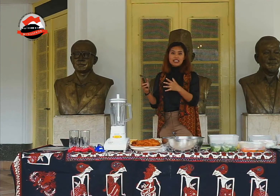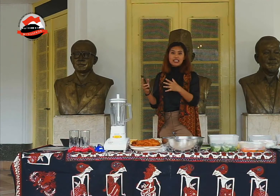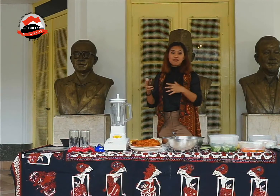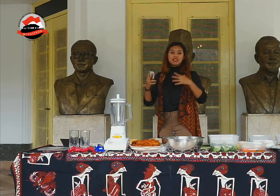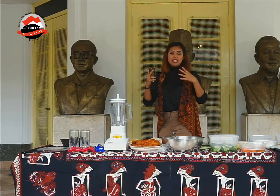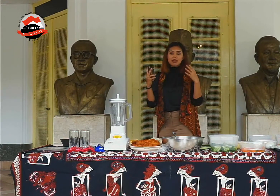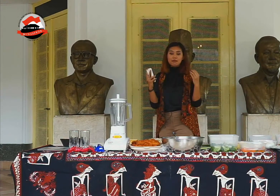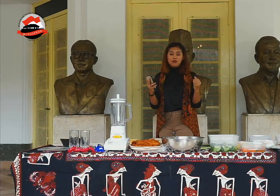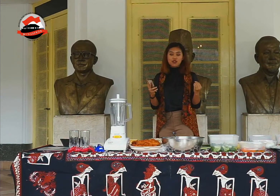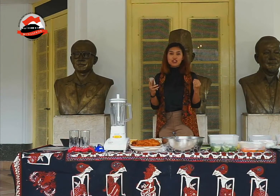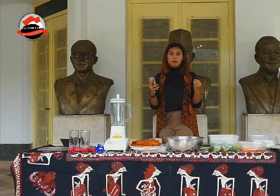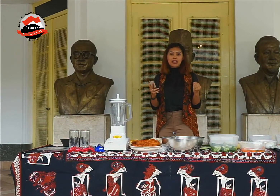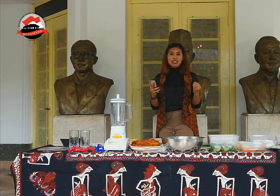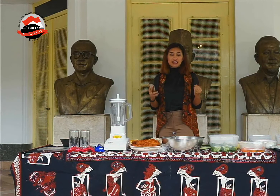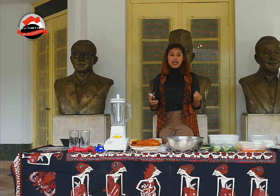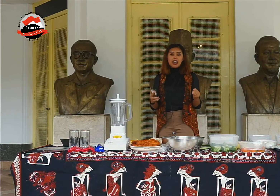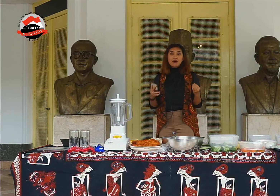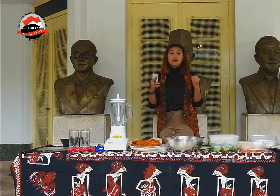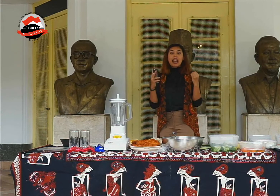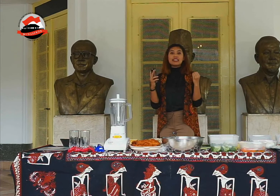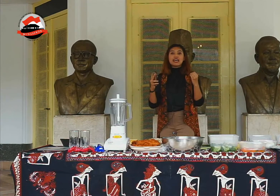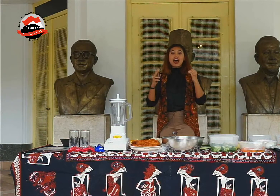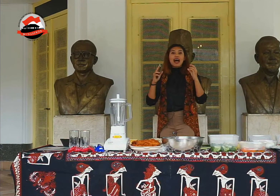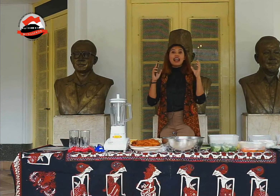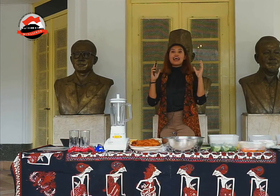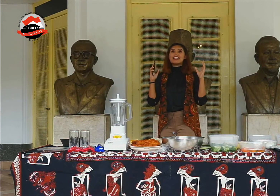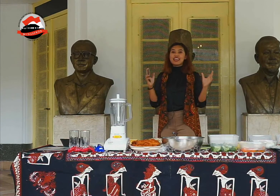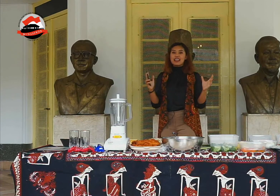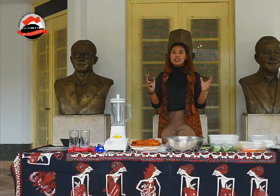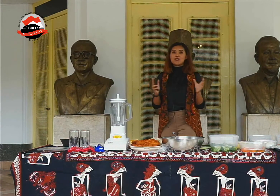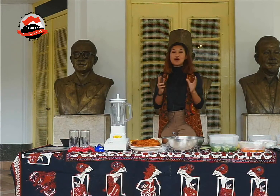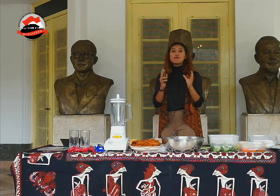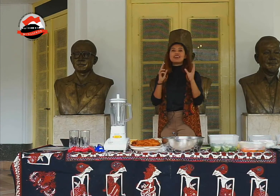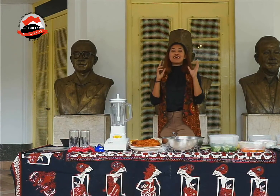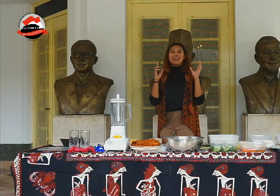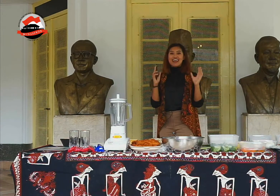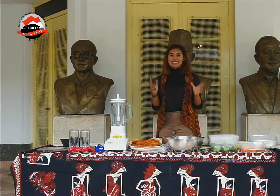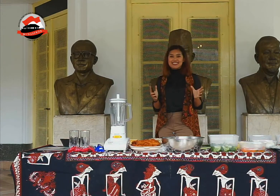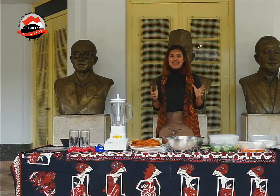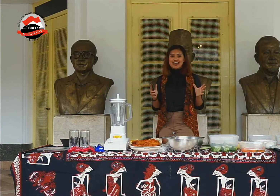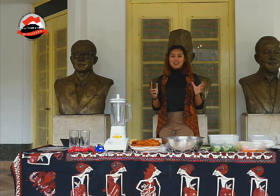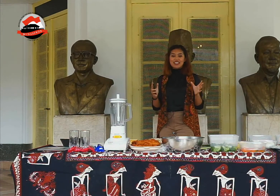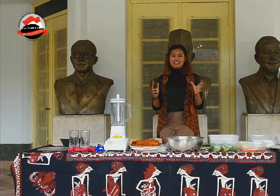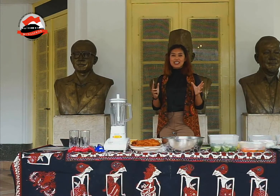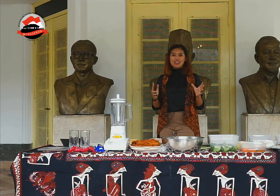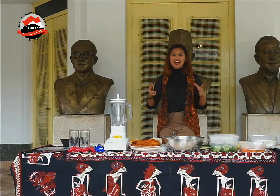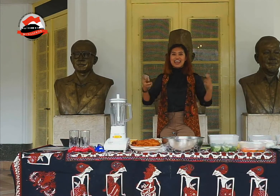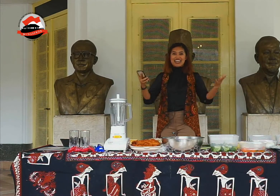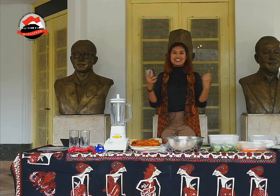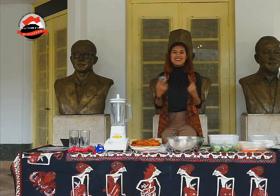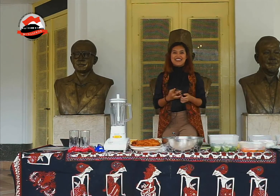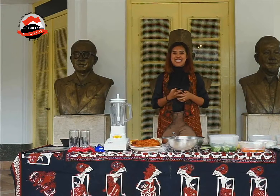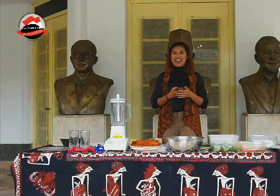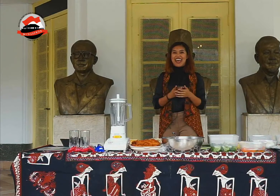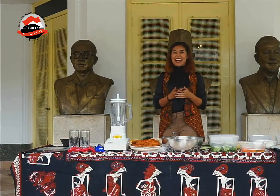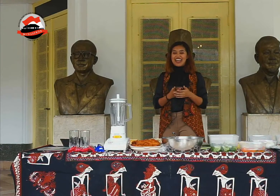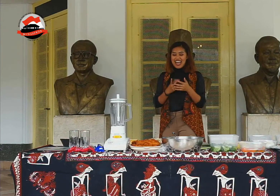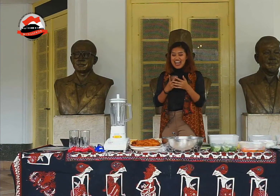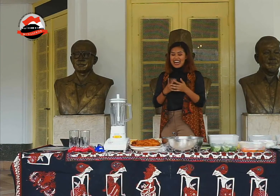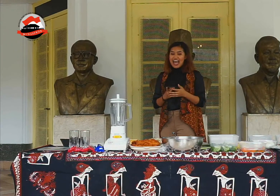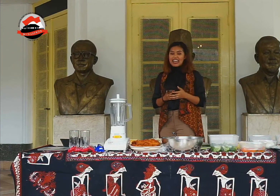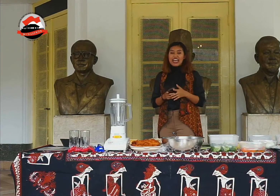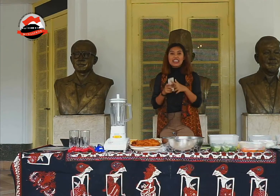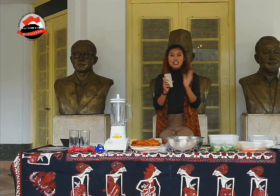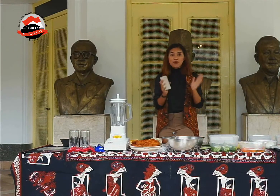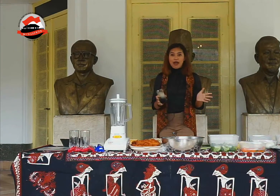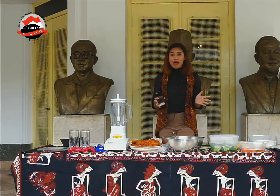sejarah, ternyata bisa untuk tempat kita belajar hal lainnya dan juga berkreasi, yaitu salah satunya kreasi kuliner.